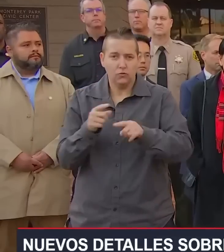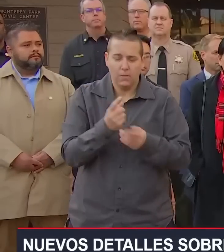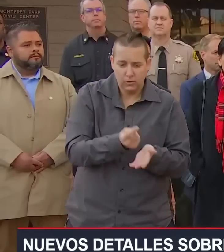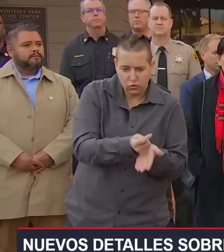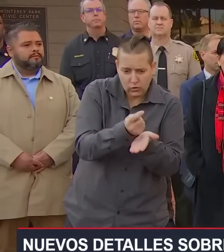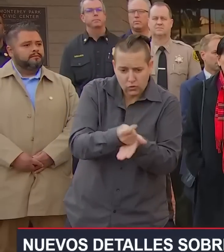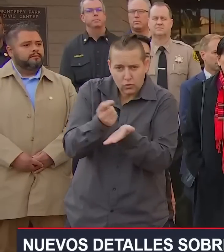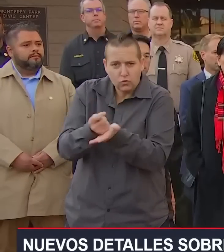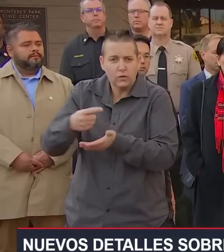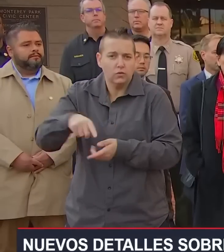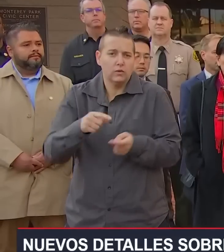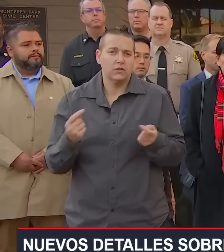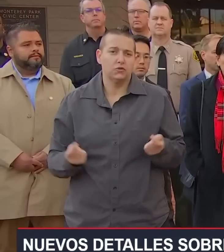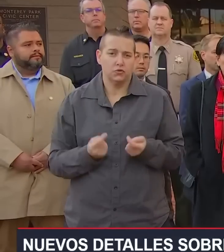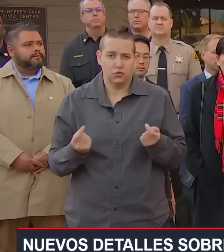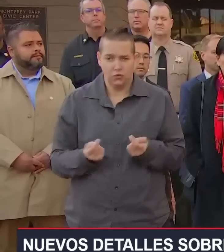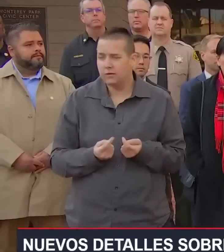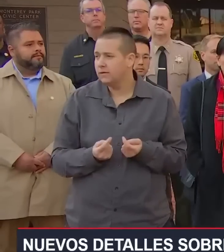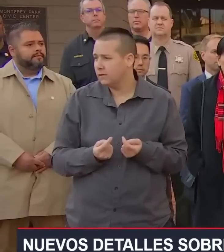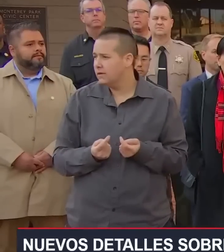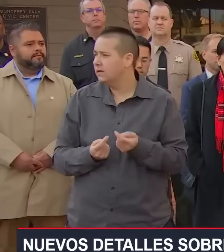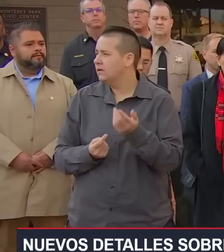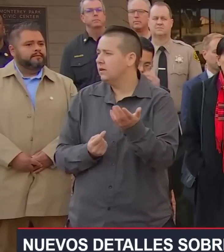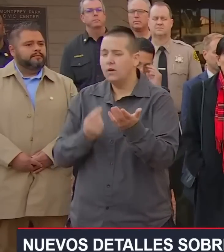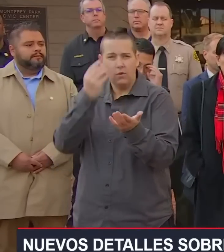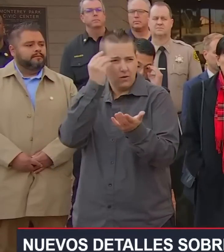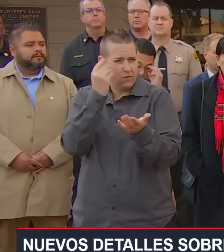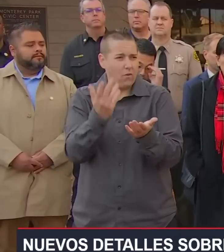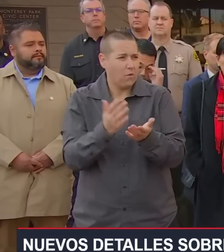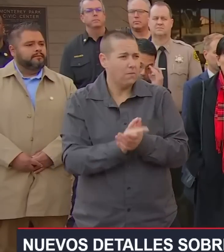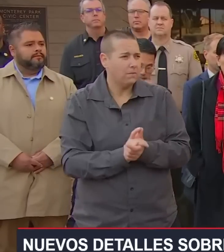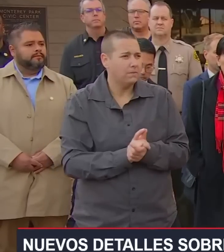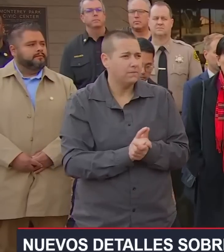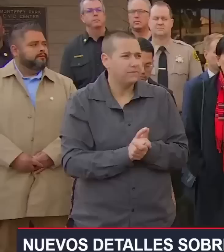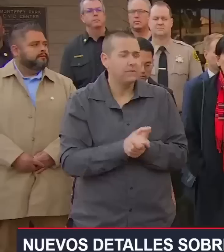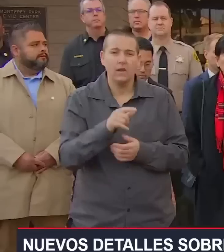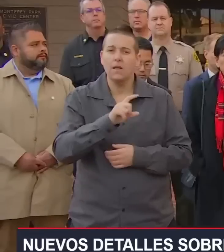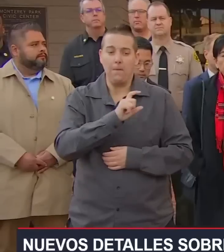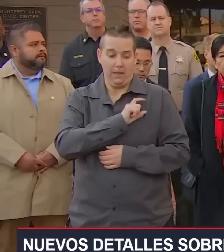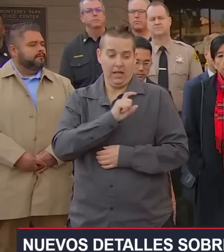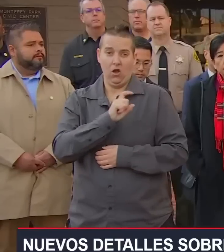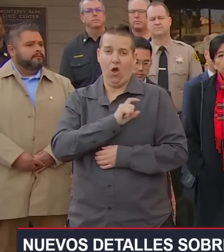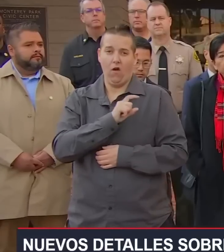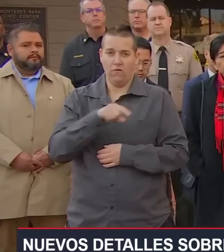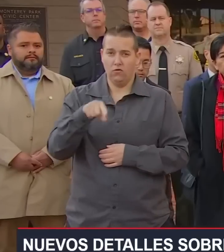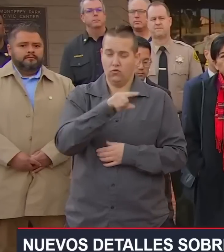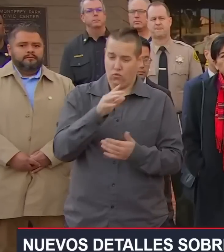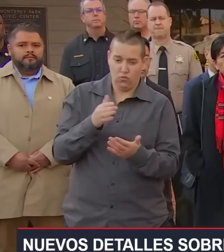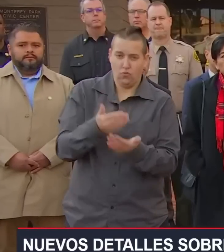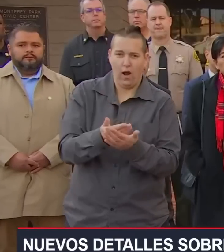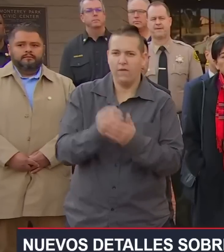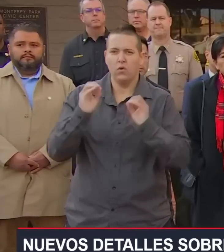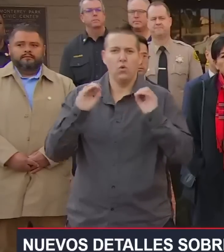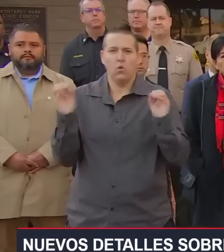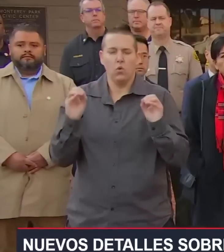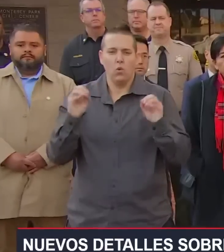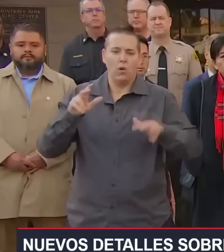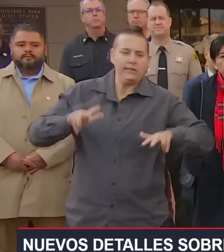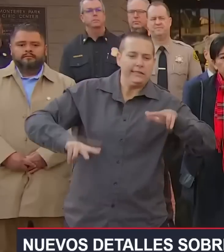departamento de bomberos de Monterrey parque acudió para comenzar a tratar a los lesionados debo destacar que